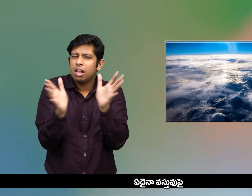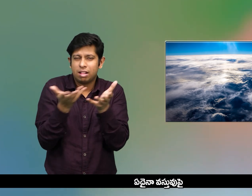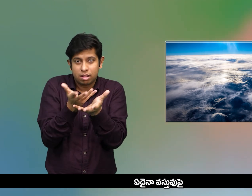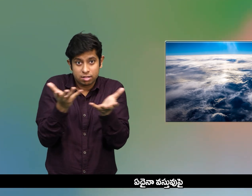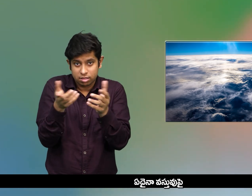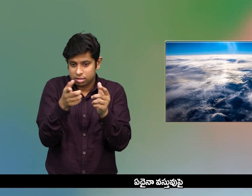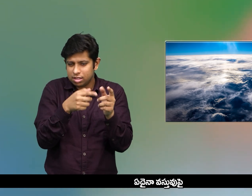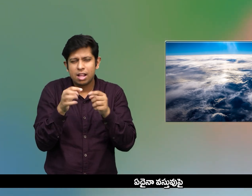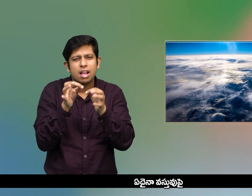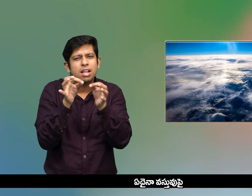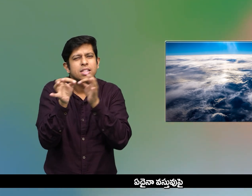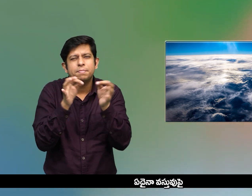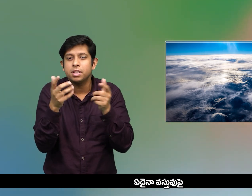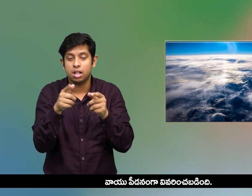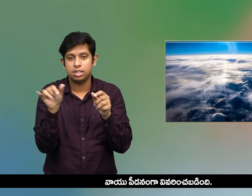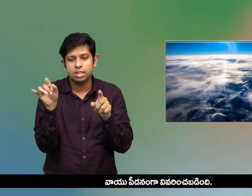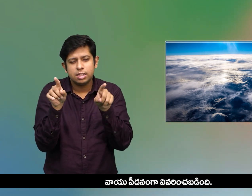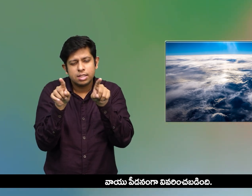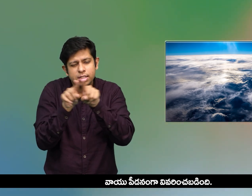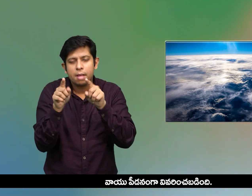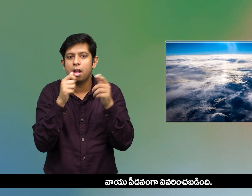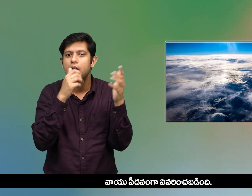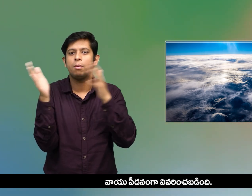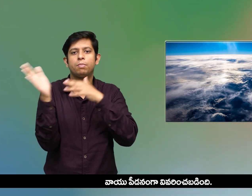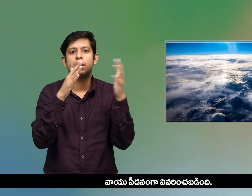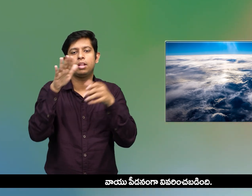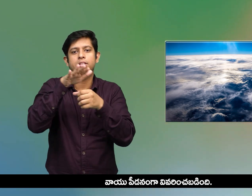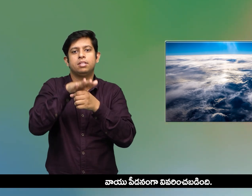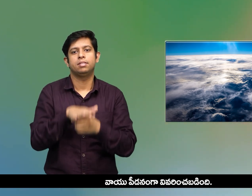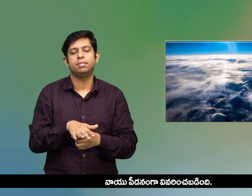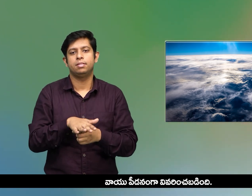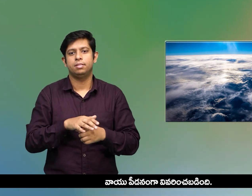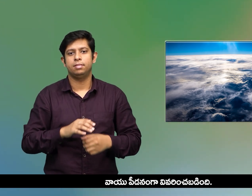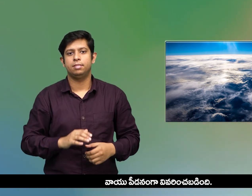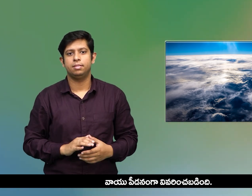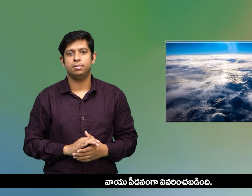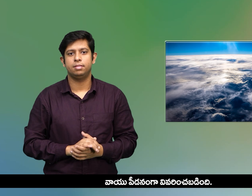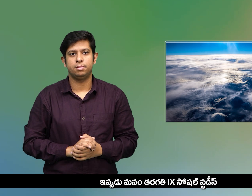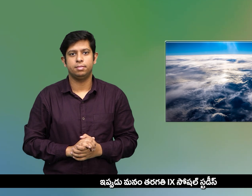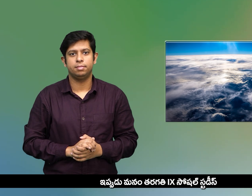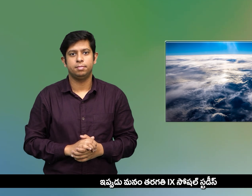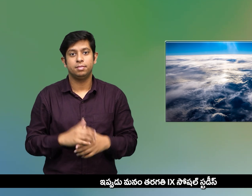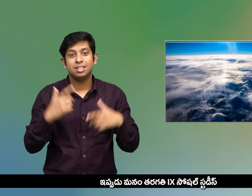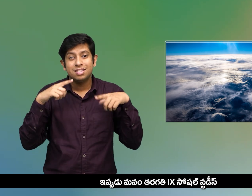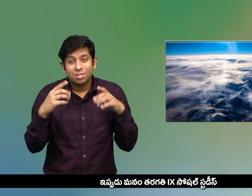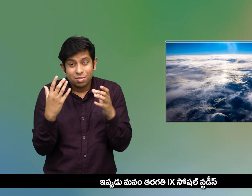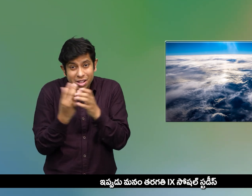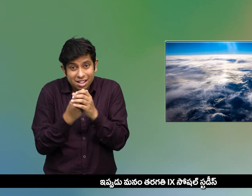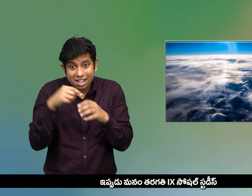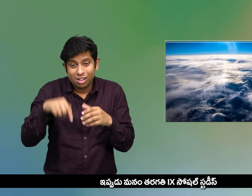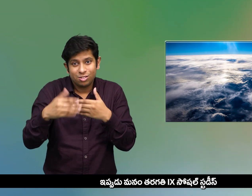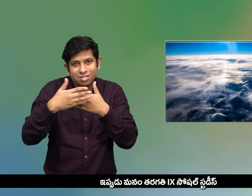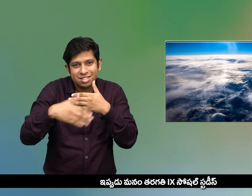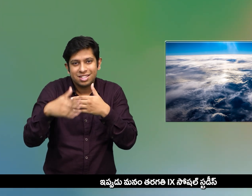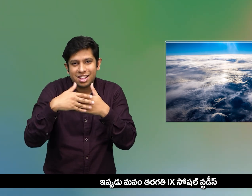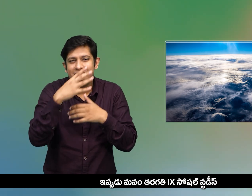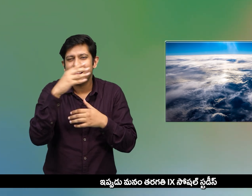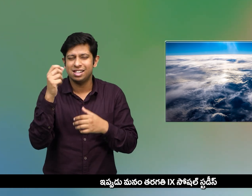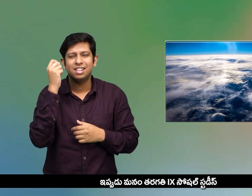వస్తువుపై వాయు పీడనంగా వివరించబడింది. ఇప్పుడు మనం తరగతి 9 సోషల్